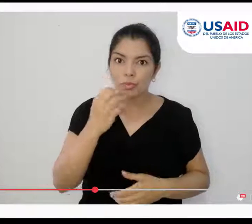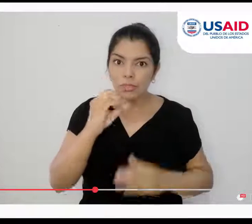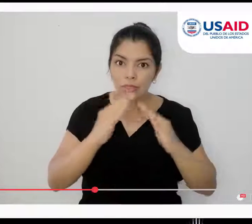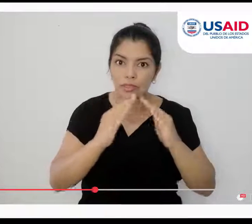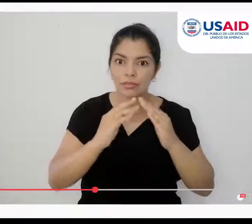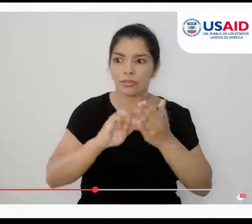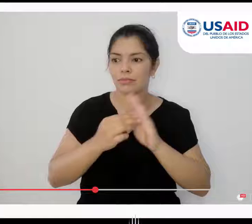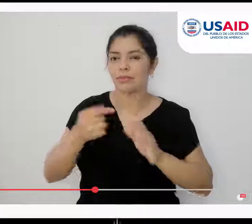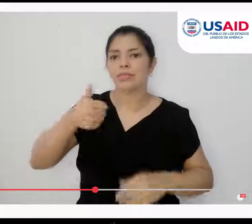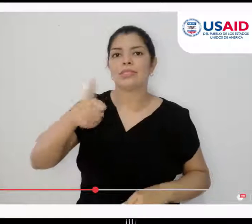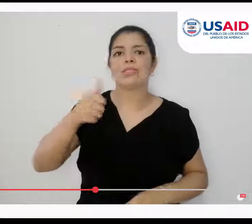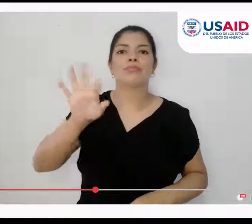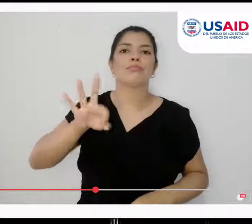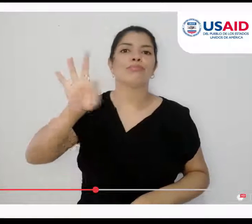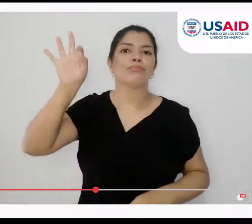10% de